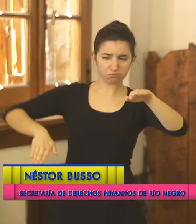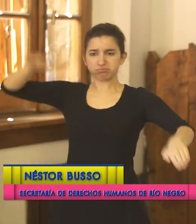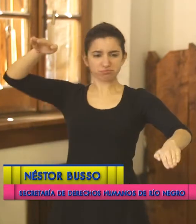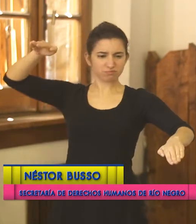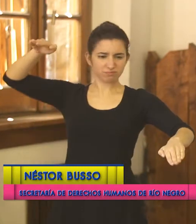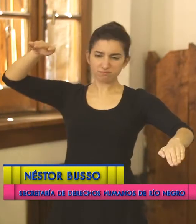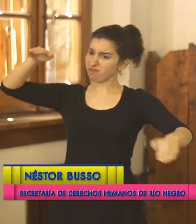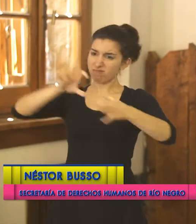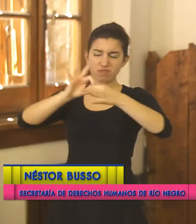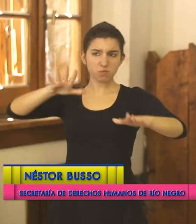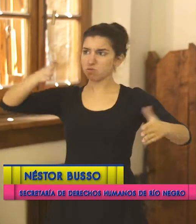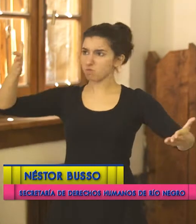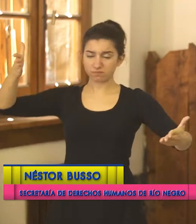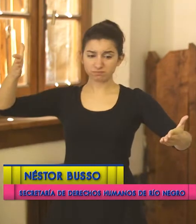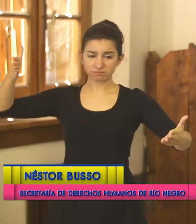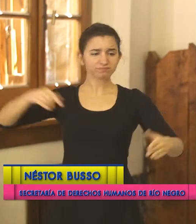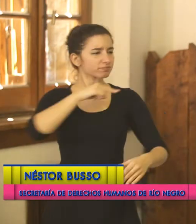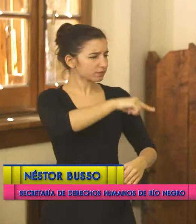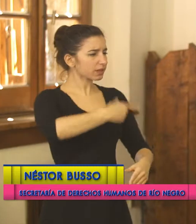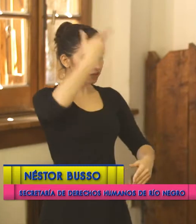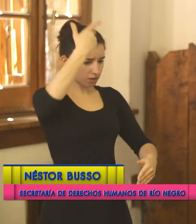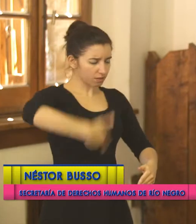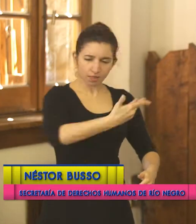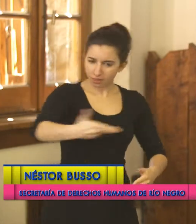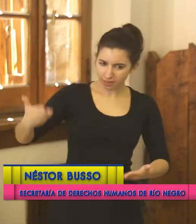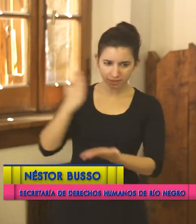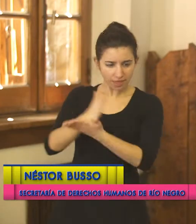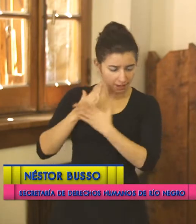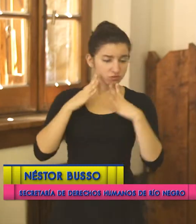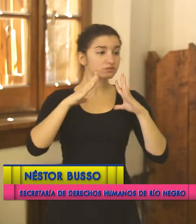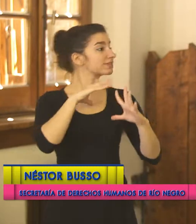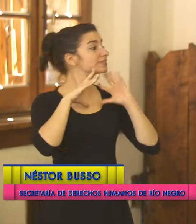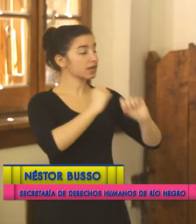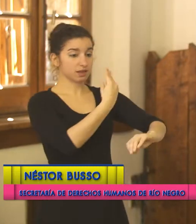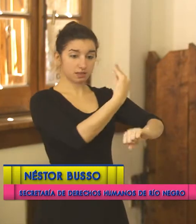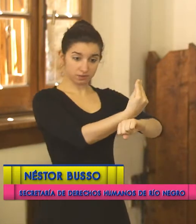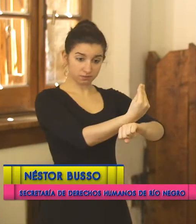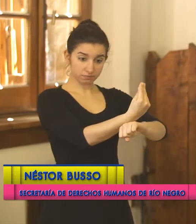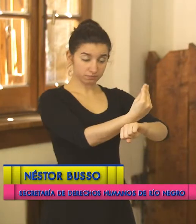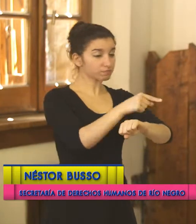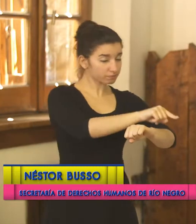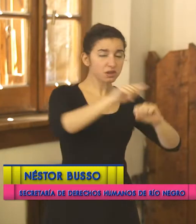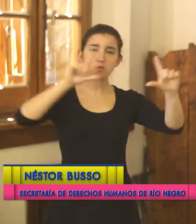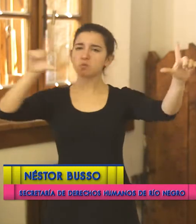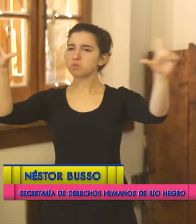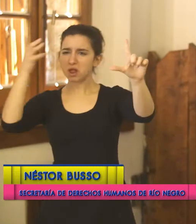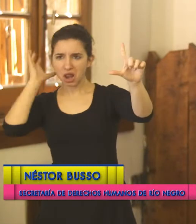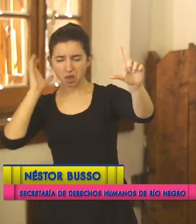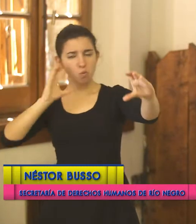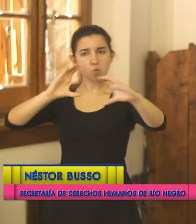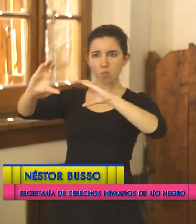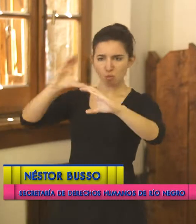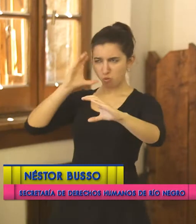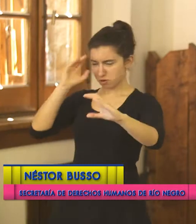el ser secretario de Derechos Humanos no me no me aparta del tema de la comunicación porque estoy